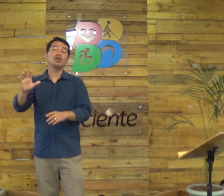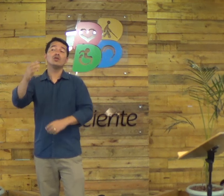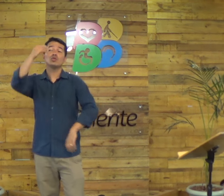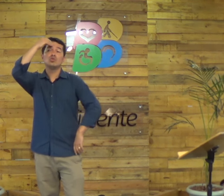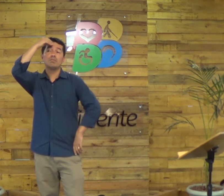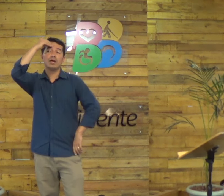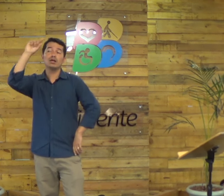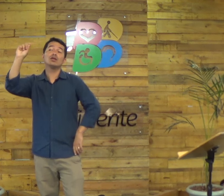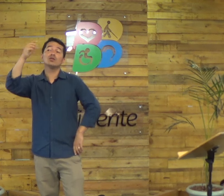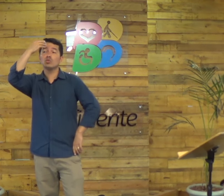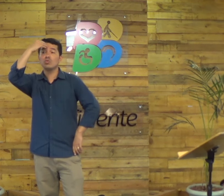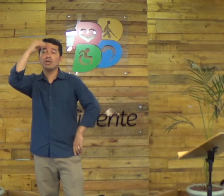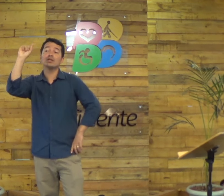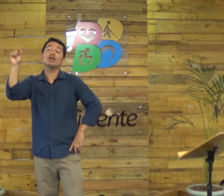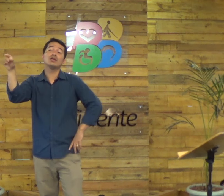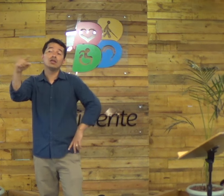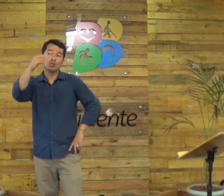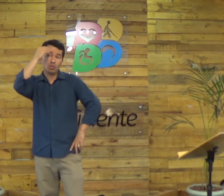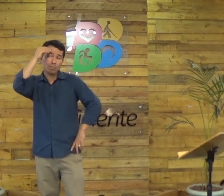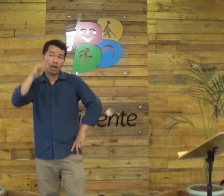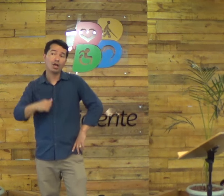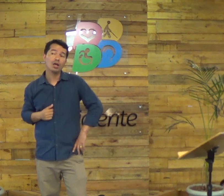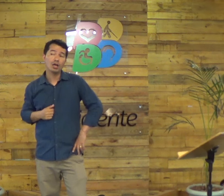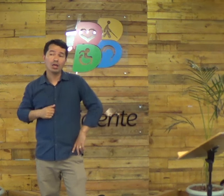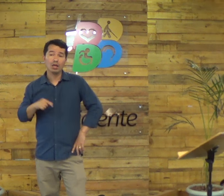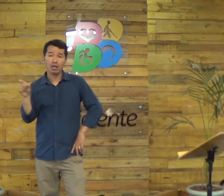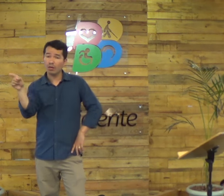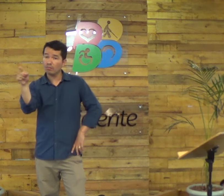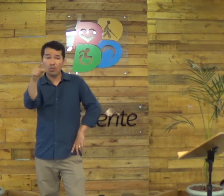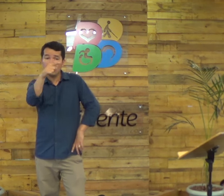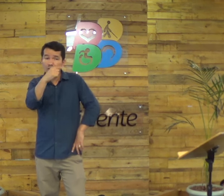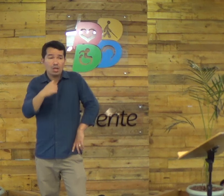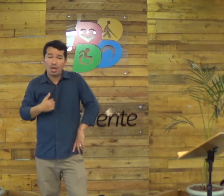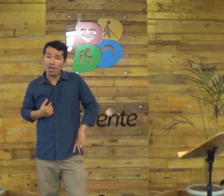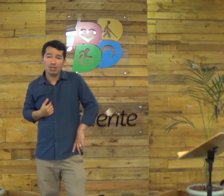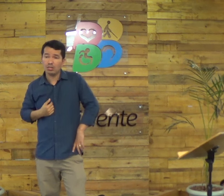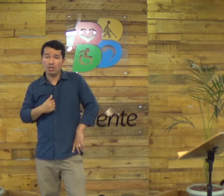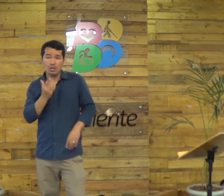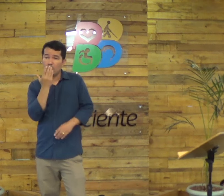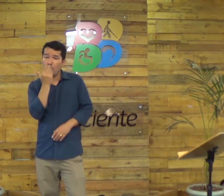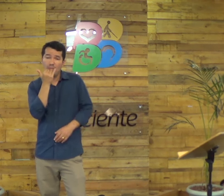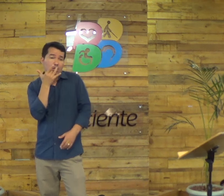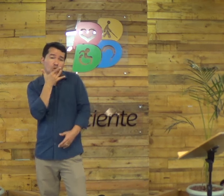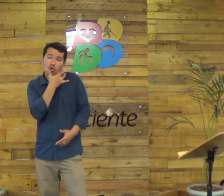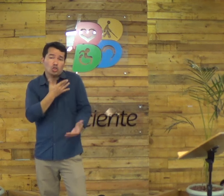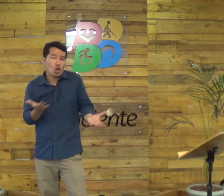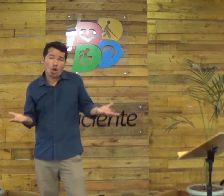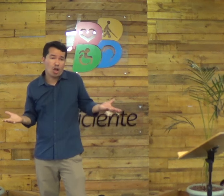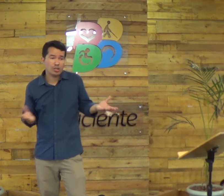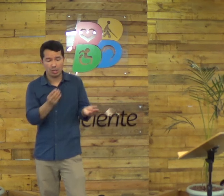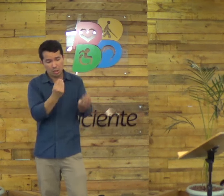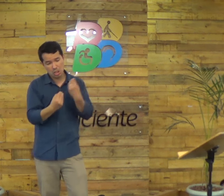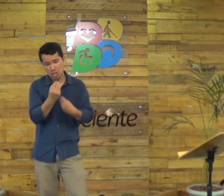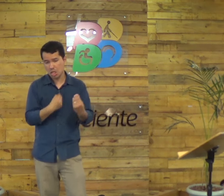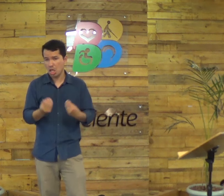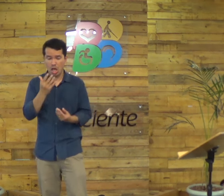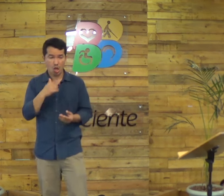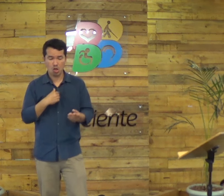tá tudo caído, sabe de que é culpa? De você ser educado, me trazem